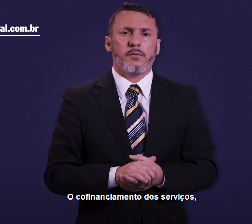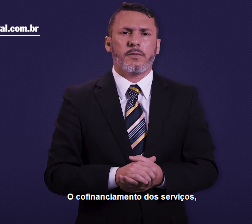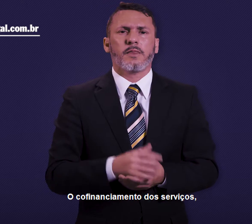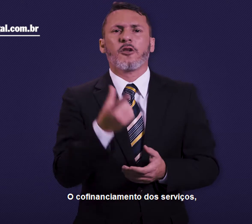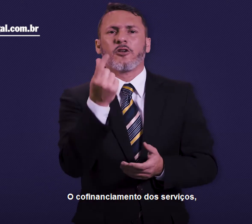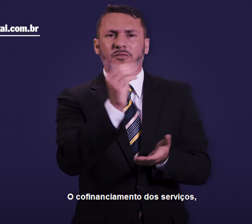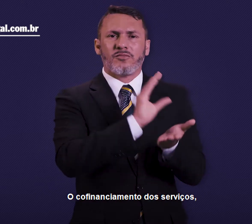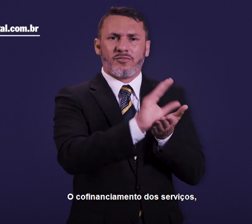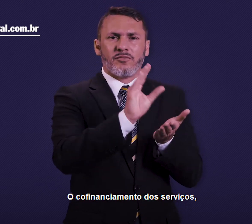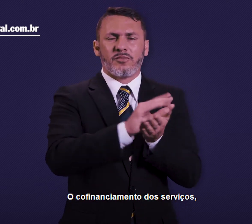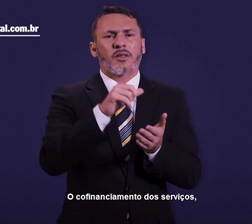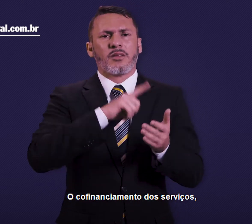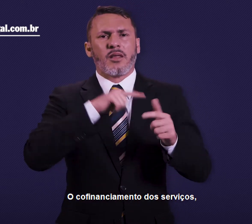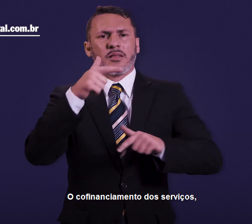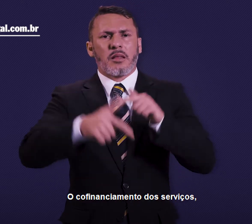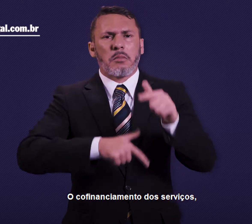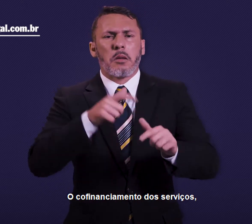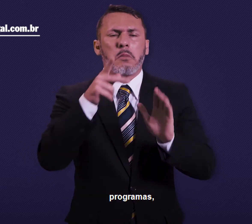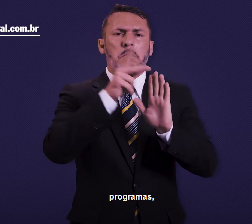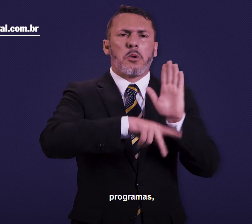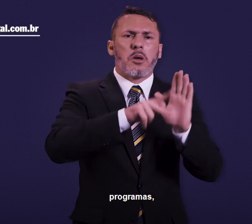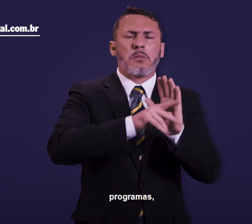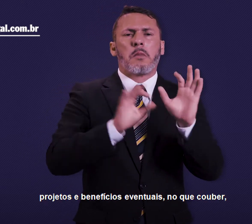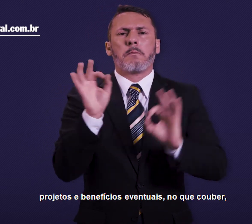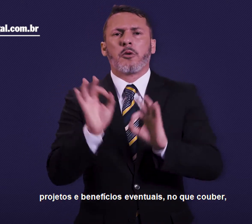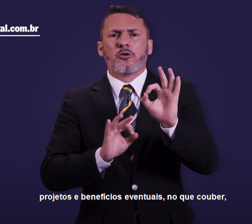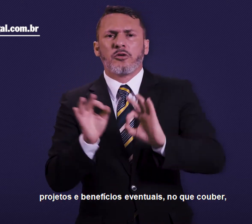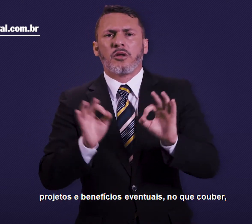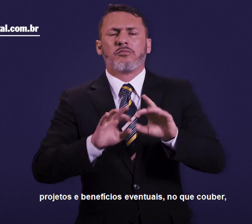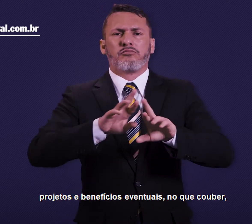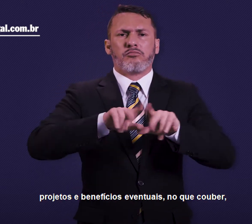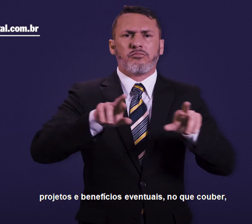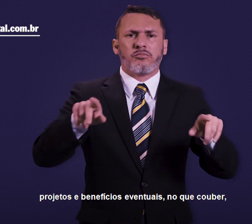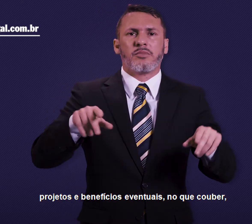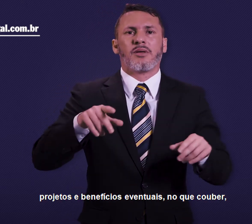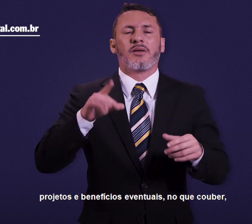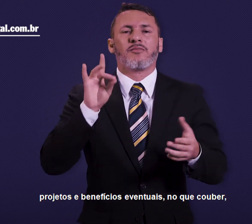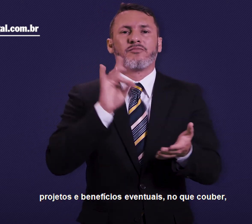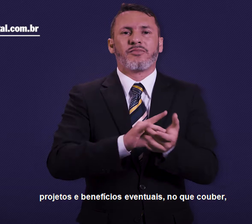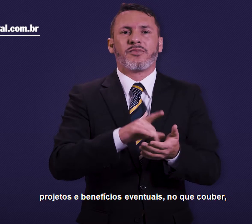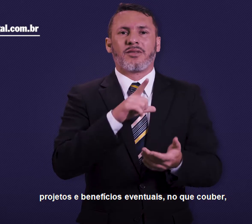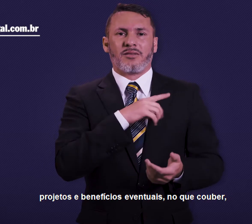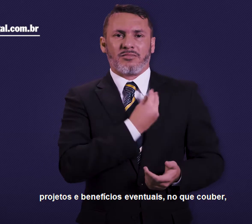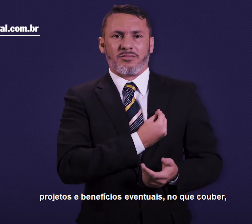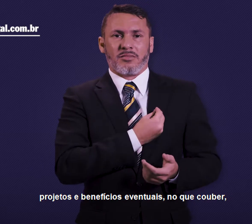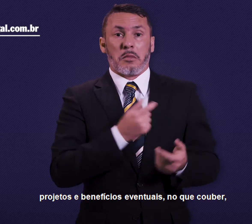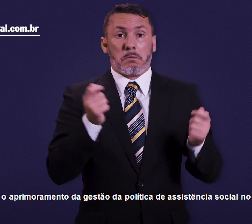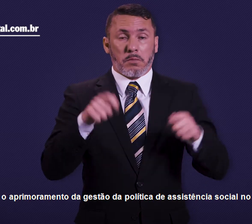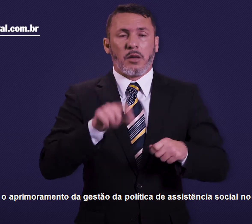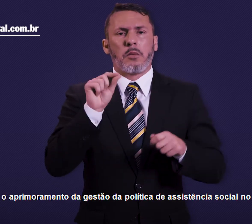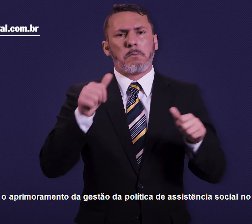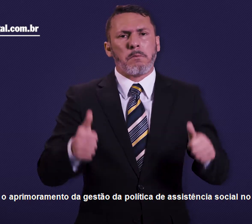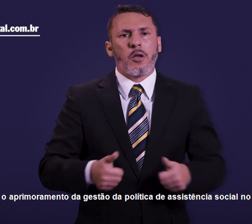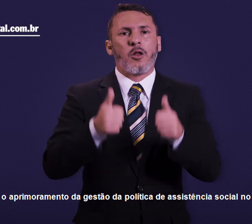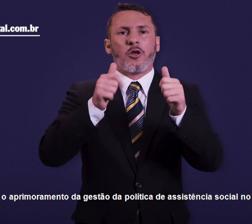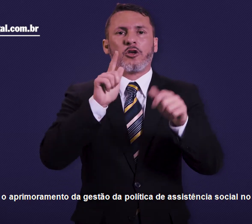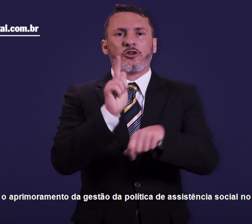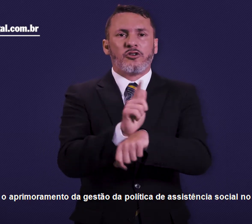O cofinanciamento dos serviços, programas, projetos e benefícios eventuais no que couber e o aprimoramento da gestão